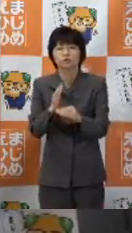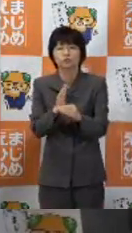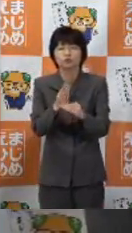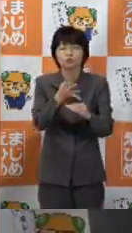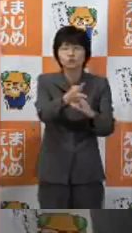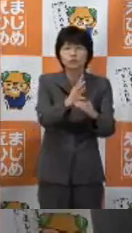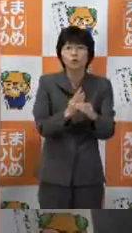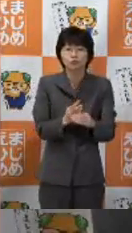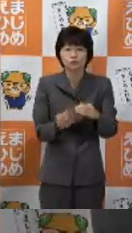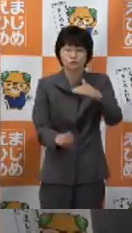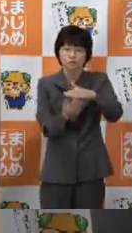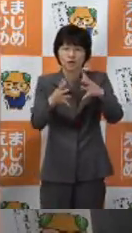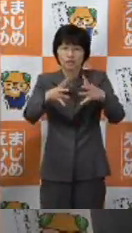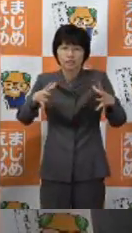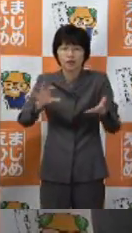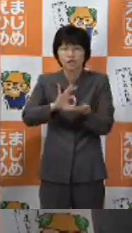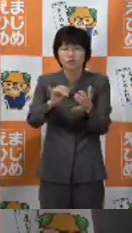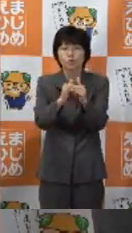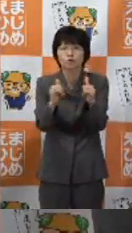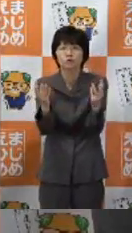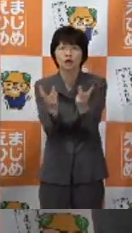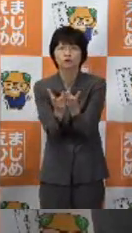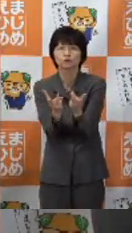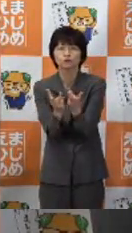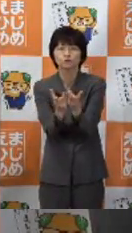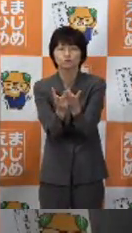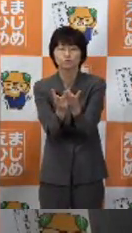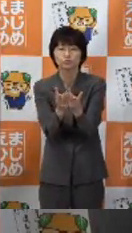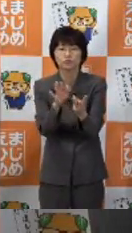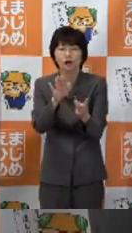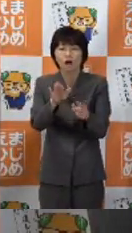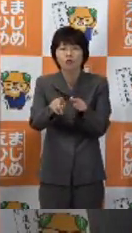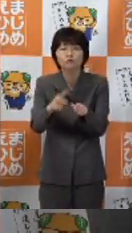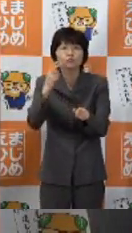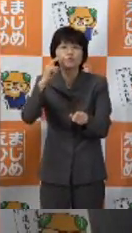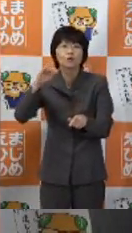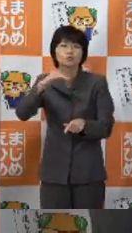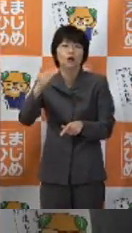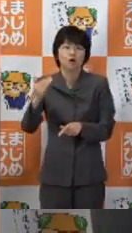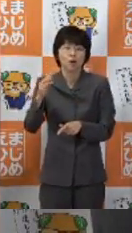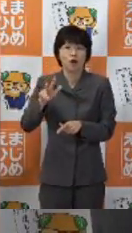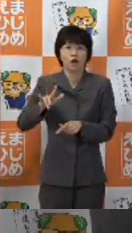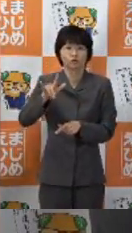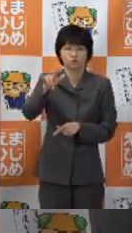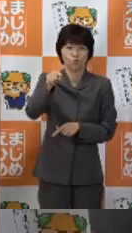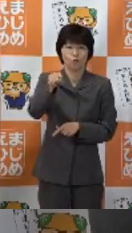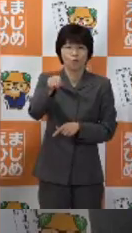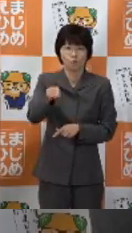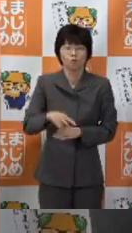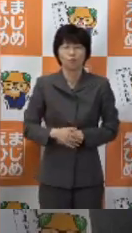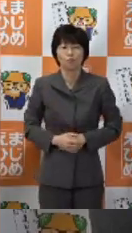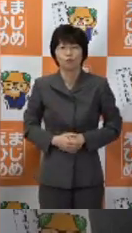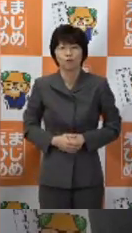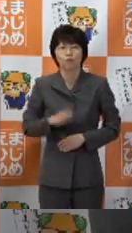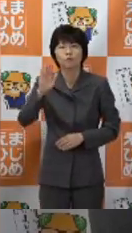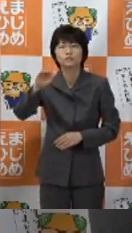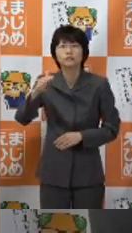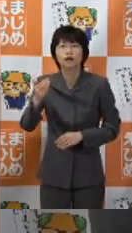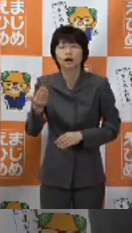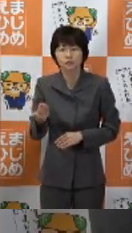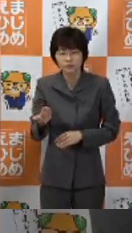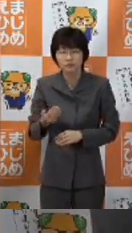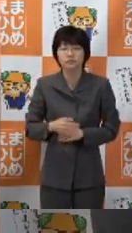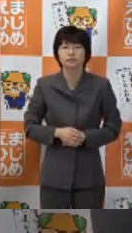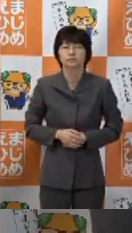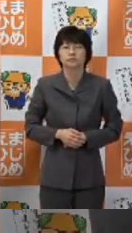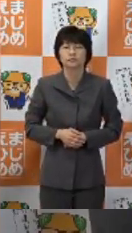か宙心を最大の竜者数をところが